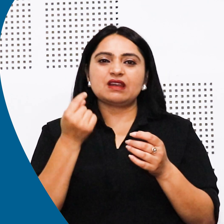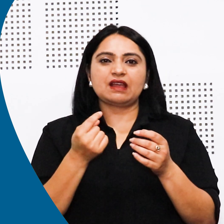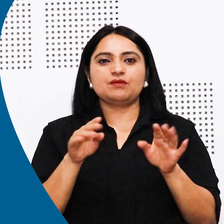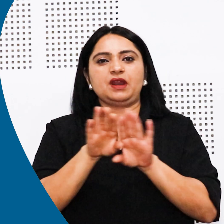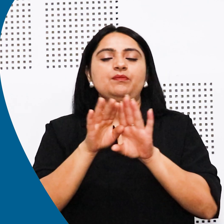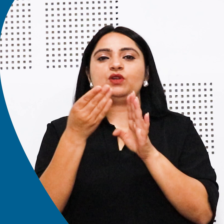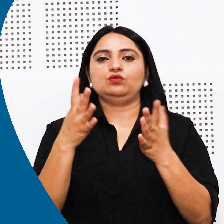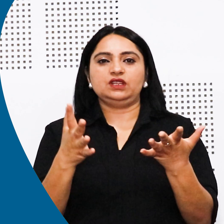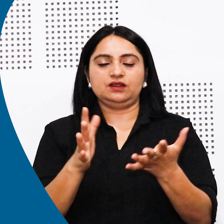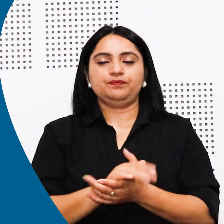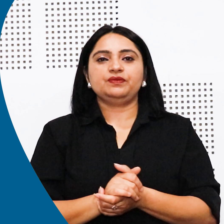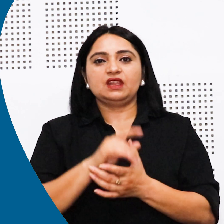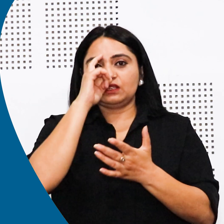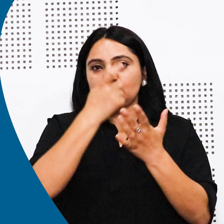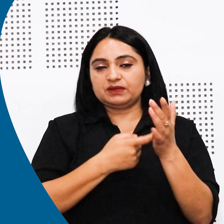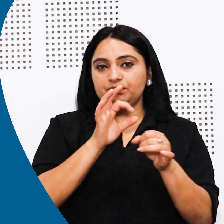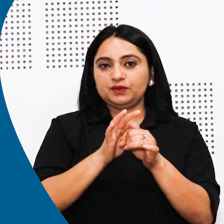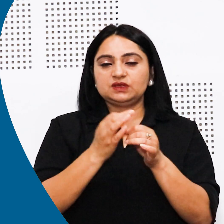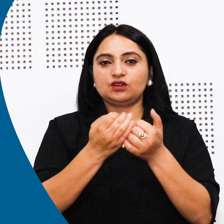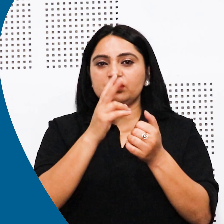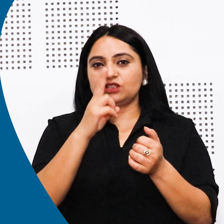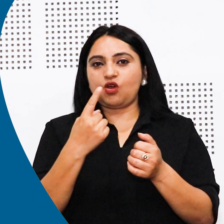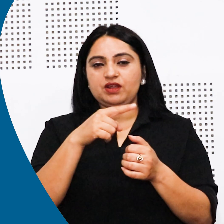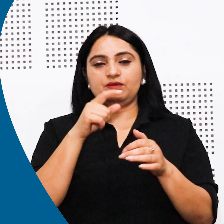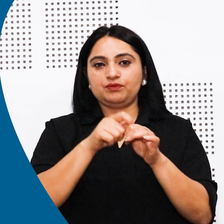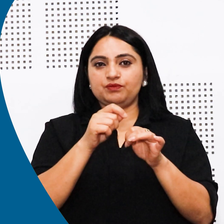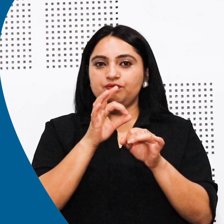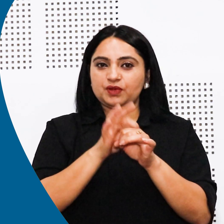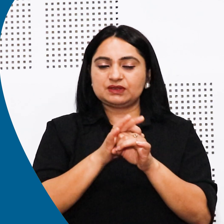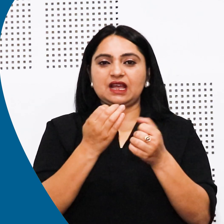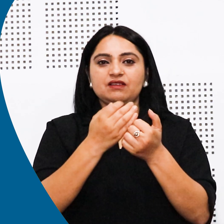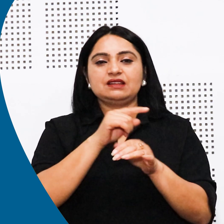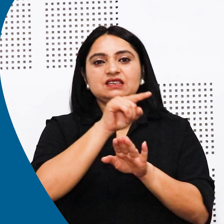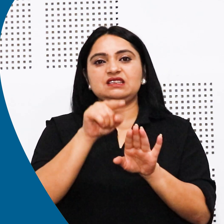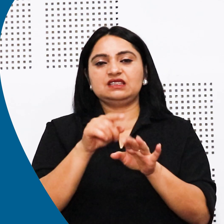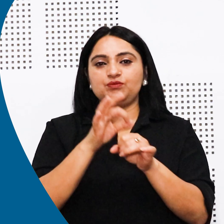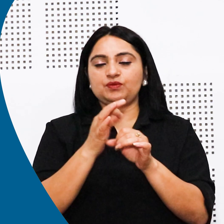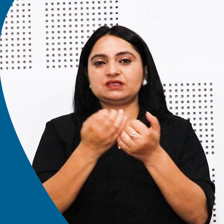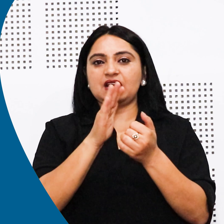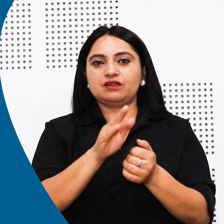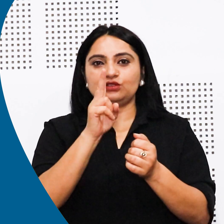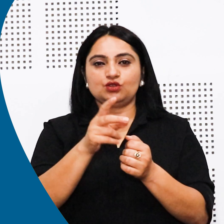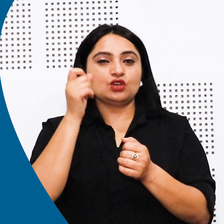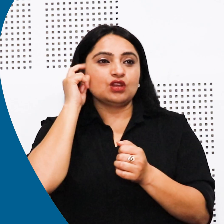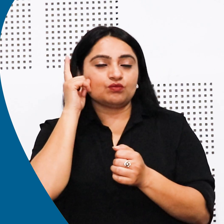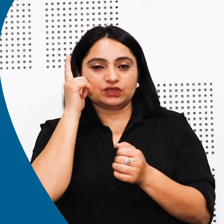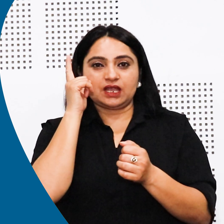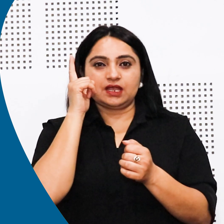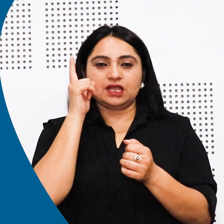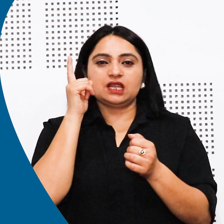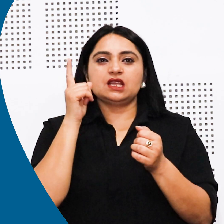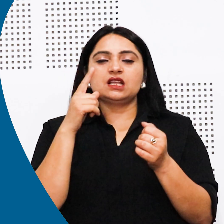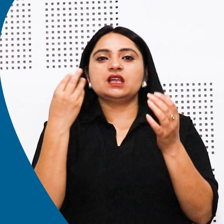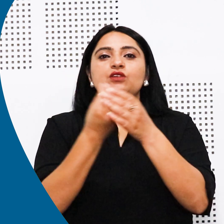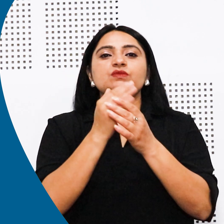तर जब संविधानले व्यवस्था गरेको छ ऐनले व्यवस्था गरेको छ नीतिगत व्यवस्थाहरू छन् भनेर भने त्यो बुझाइमा ढिलो वा चाँडो